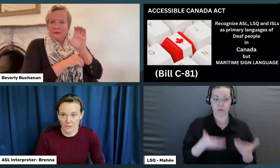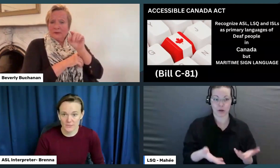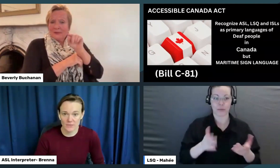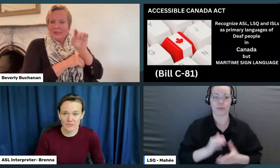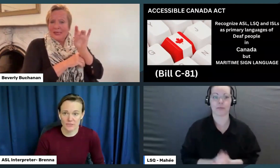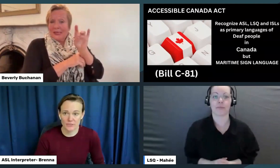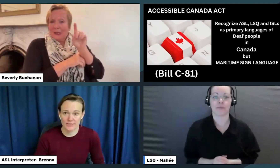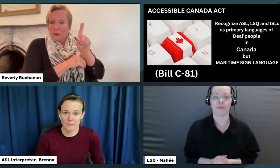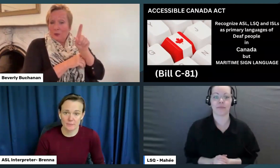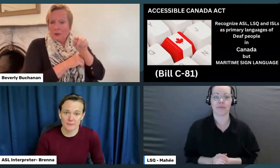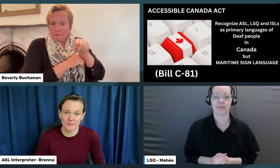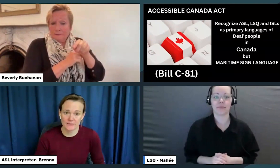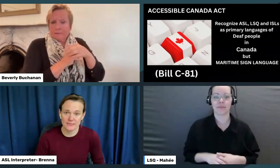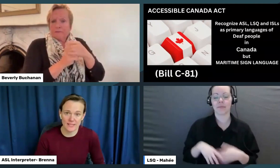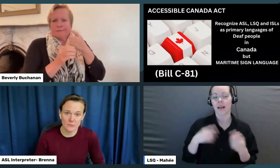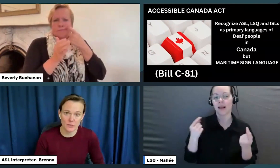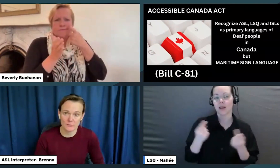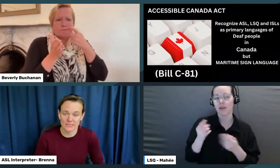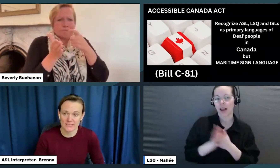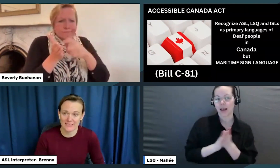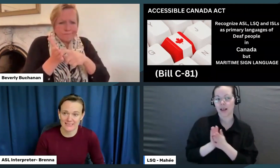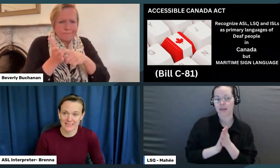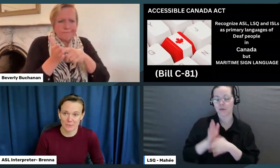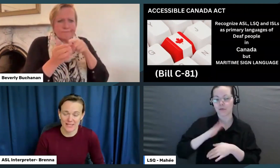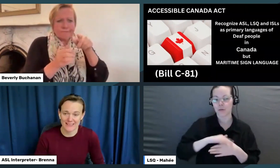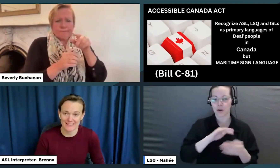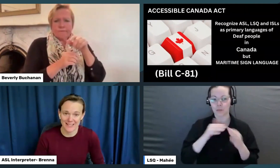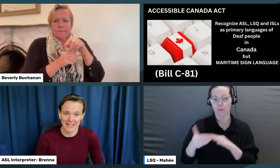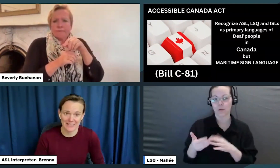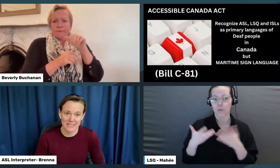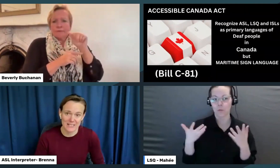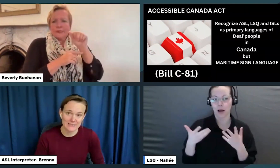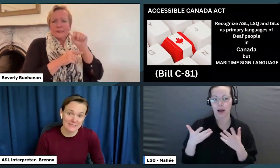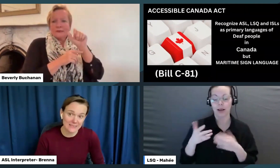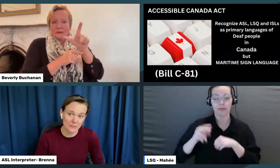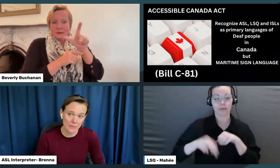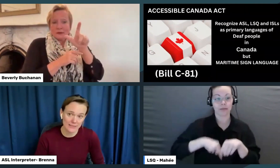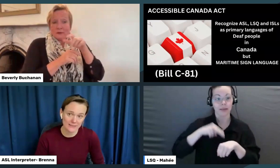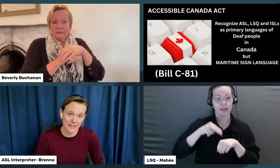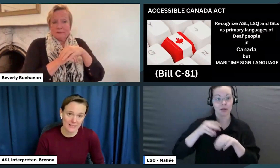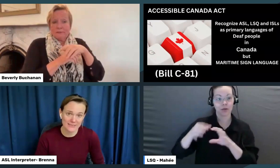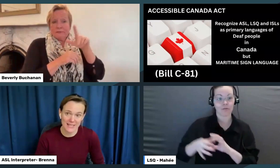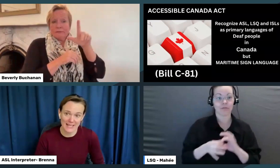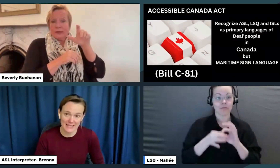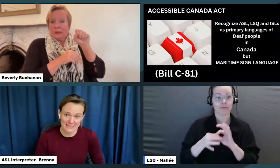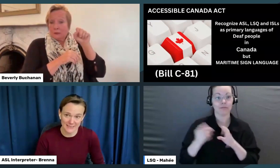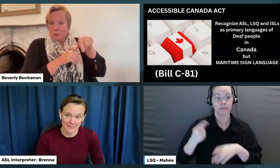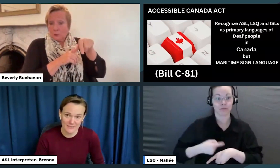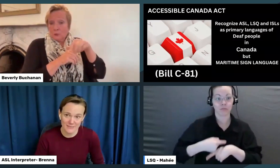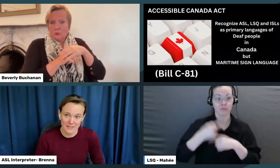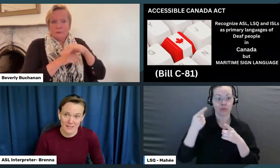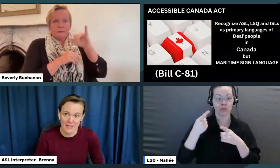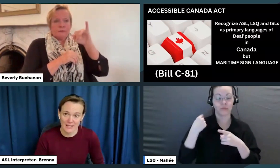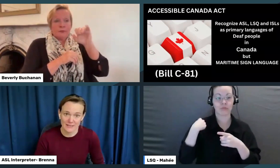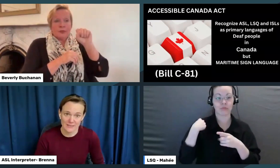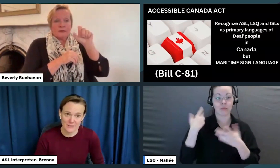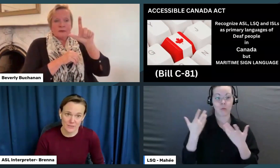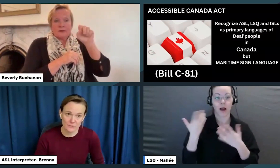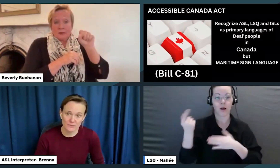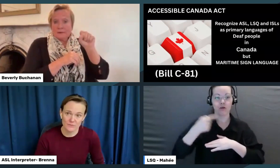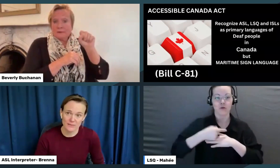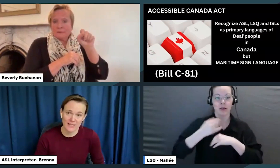Aussi, qui est intéressant, il y a la loi de Accessible Canada qui a reconnu ASL,